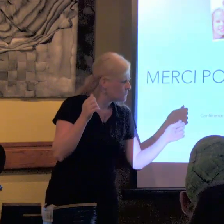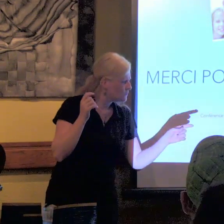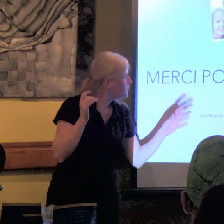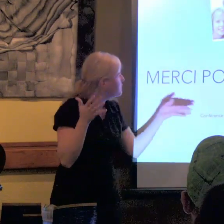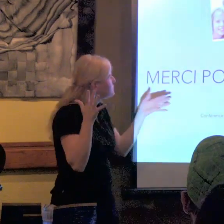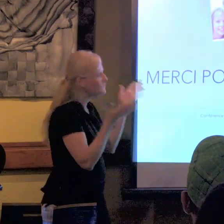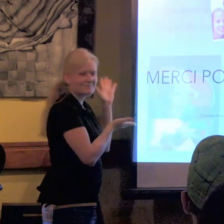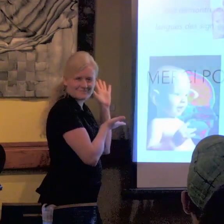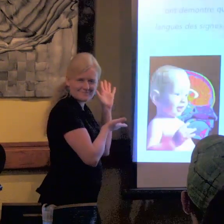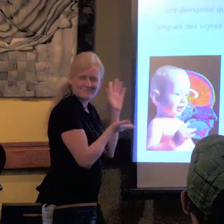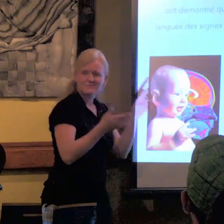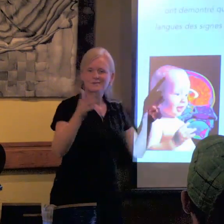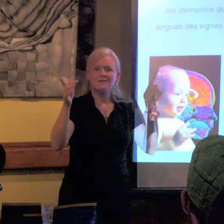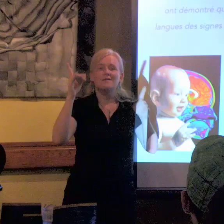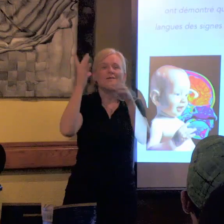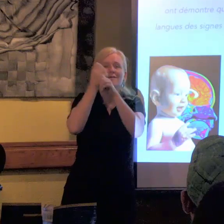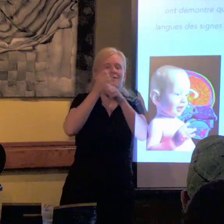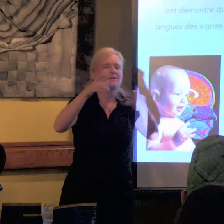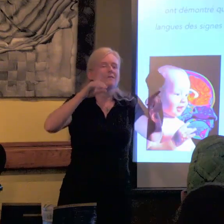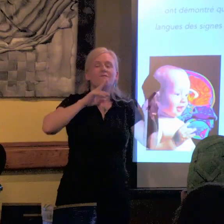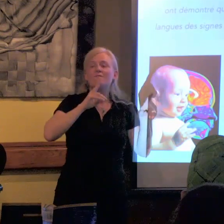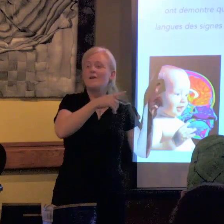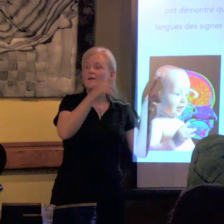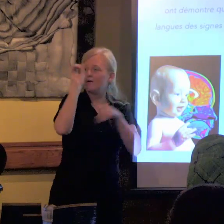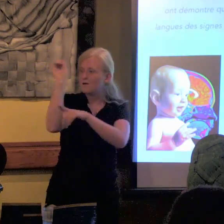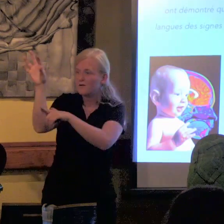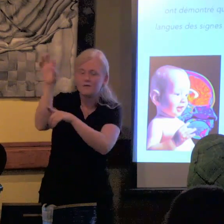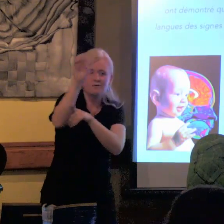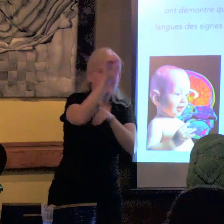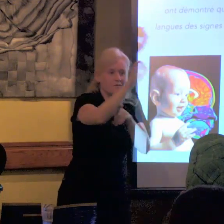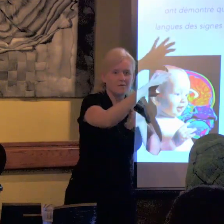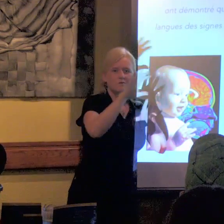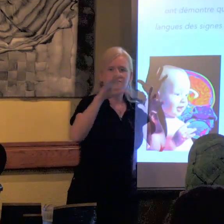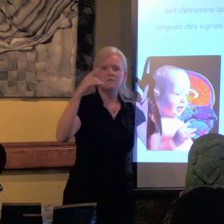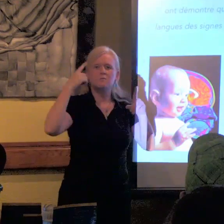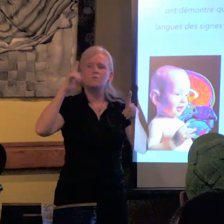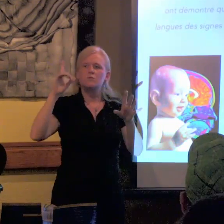Ok, donc on va aller à la pause. Et ensuite, c'est ça, il y a une heure.